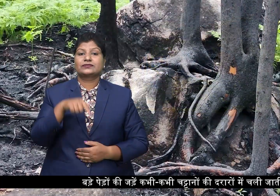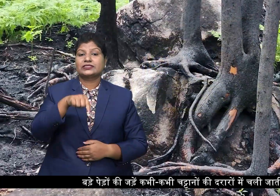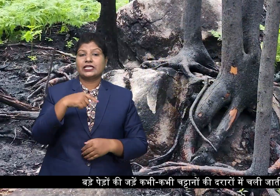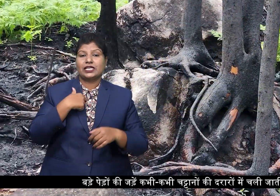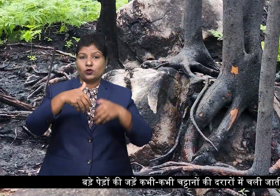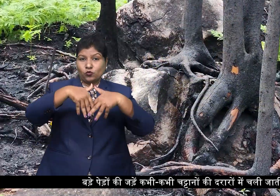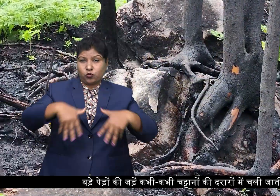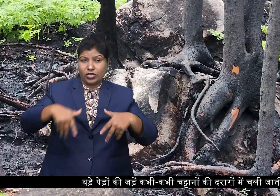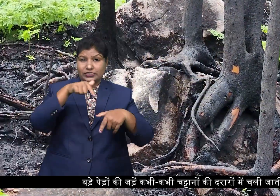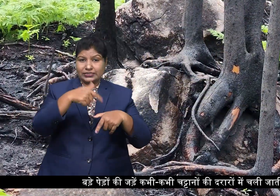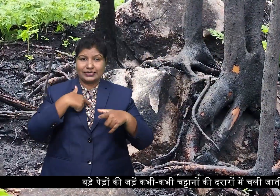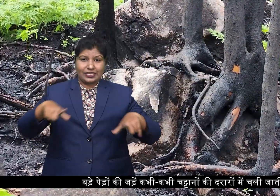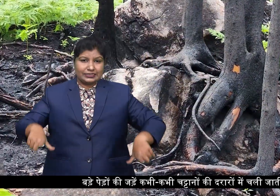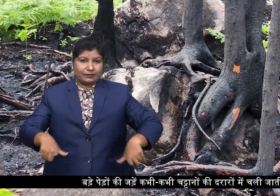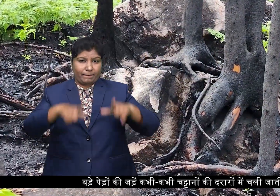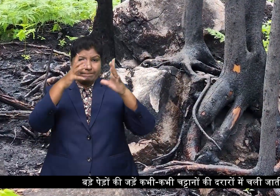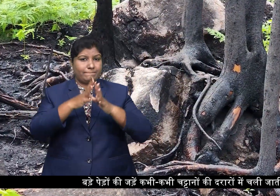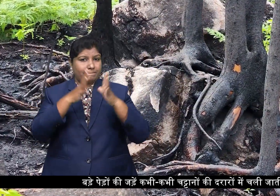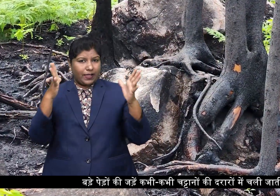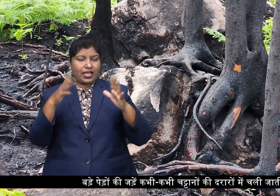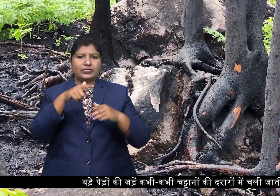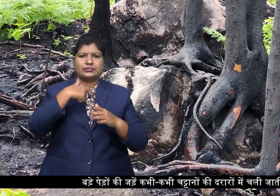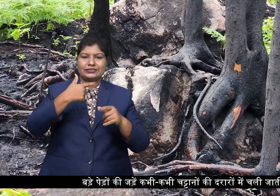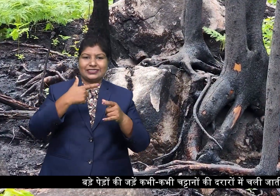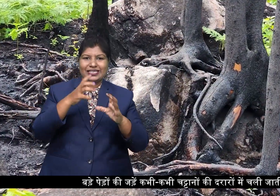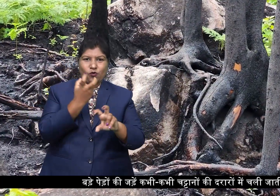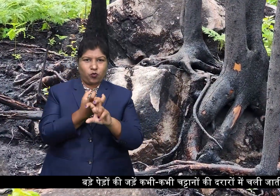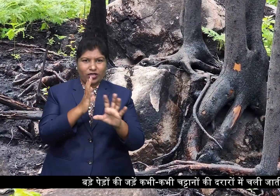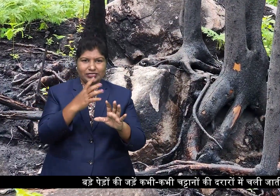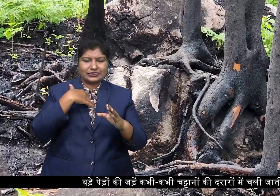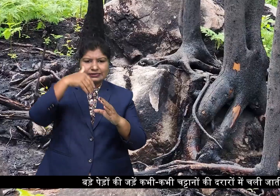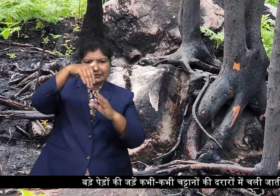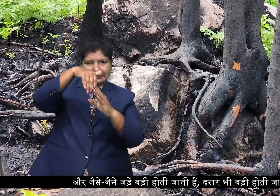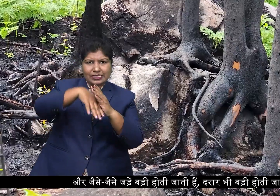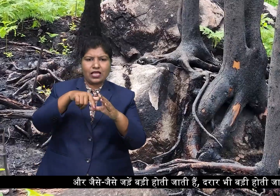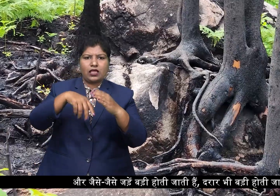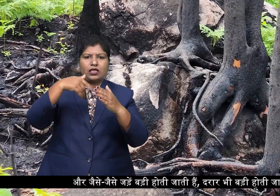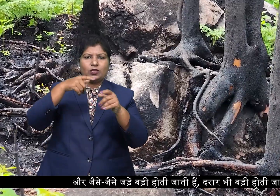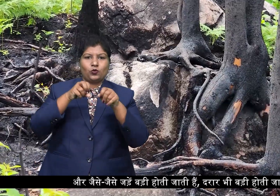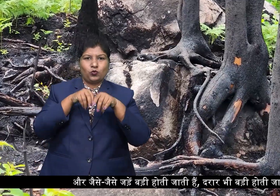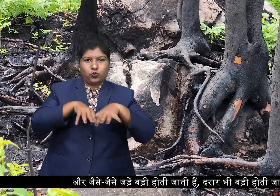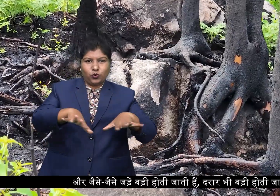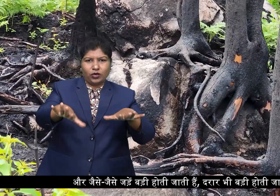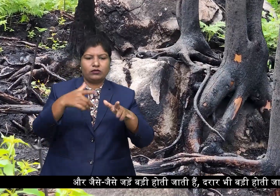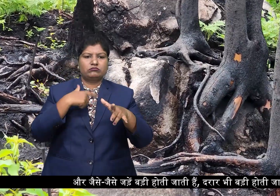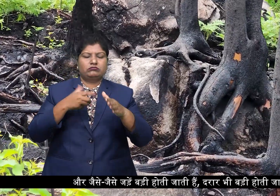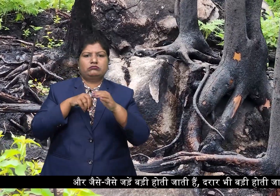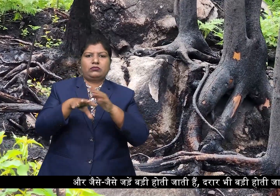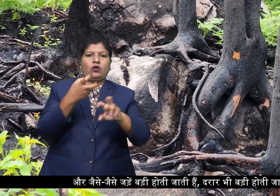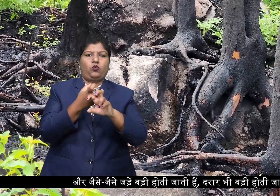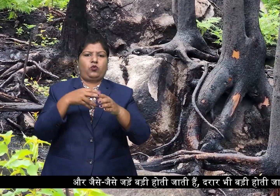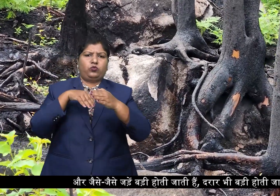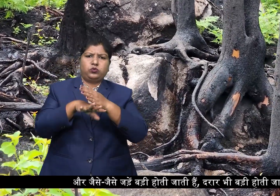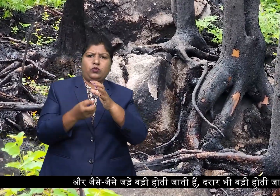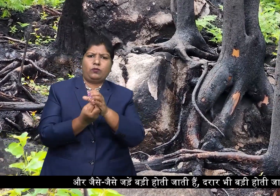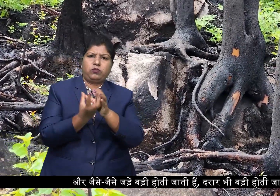बड़े पेड़ों की जड़ें कभी-कभी चट्टानों की दरारों में चली जाती है और जैसे जैसे जड़ें बड़ी होती जाती